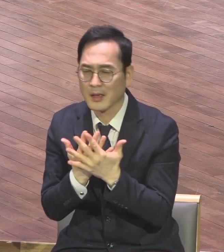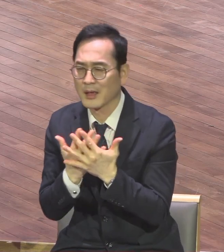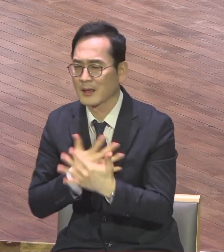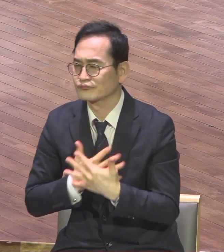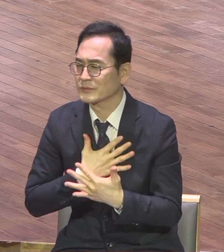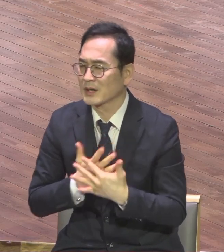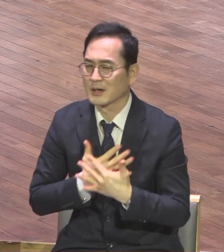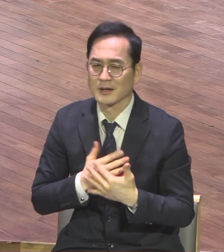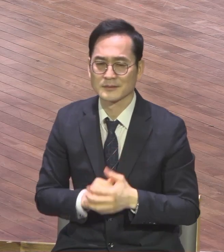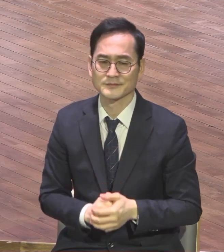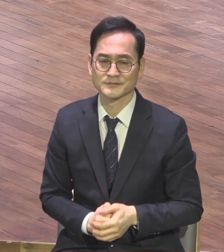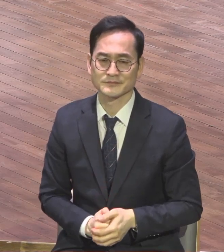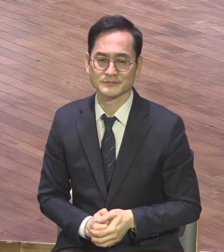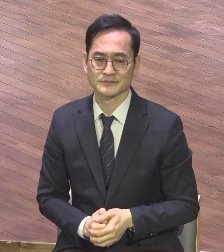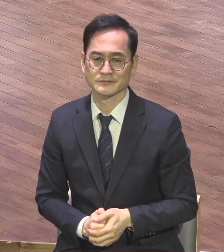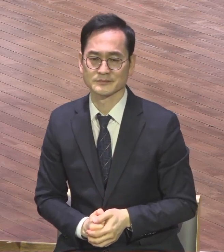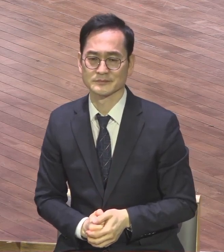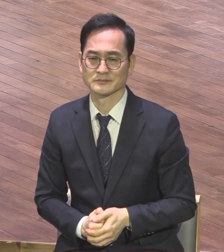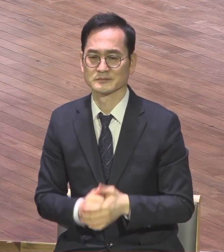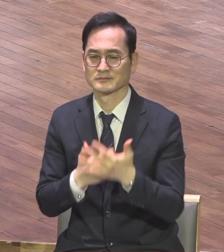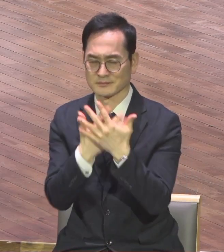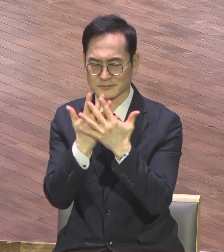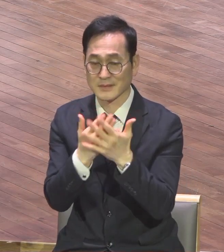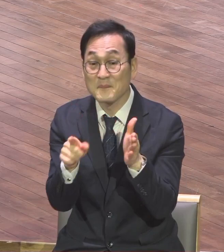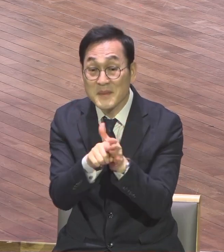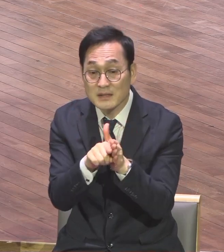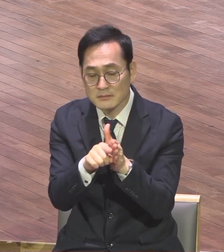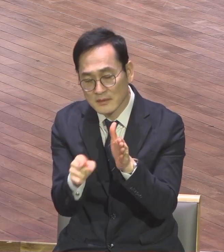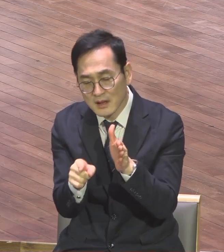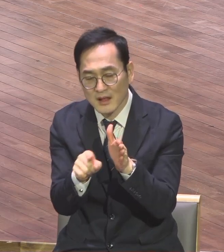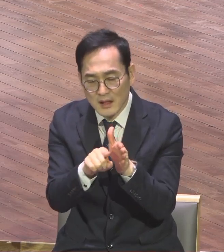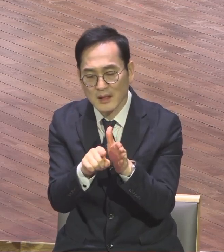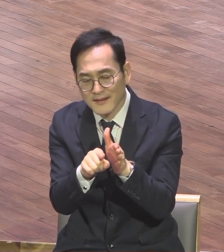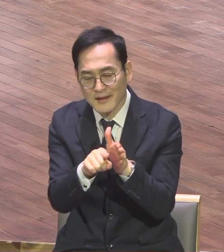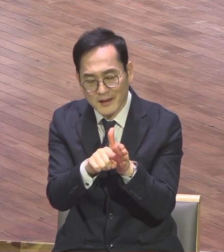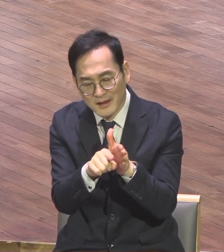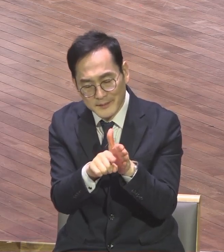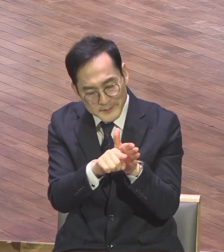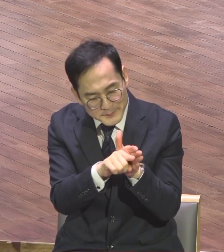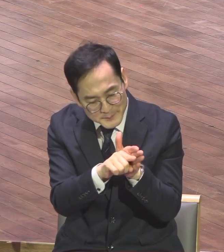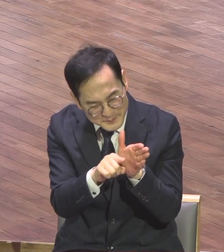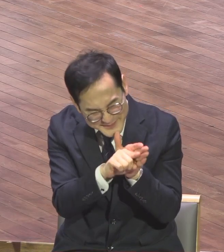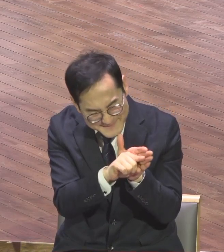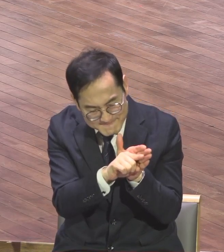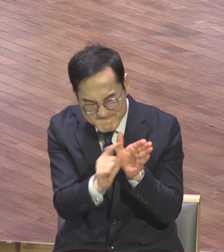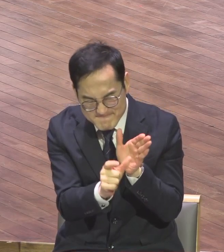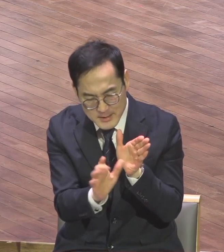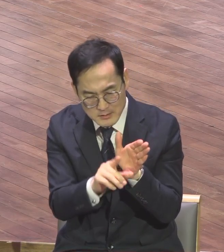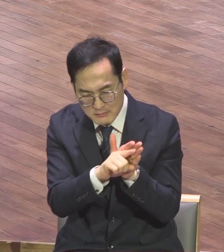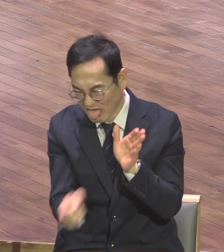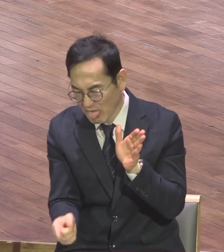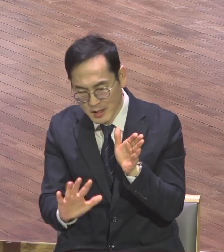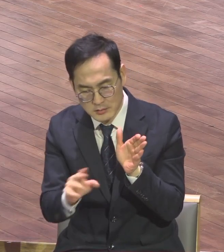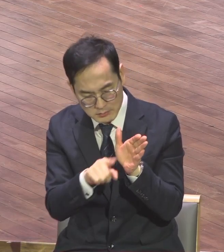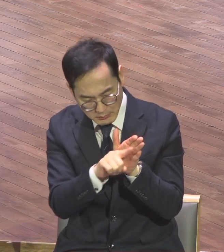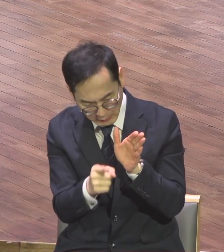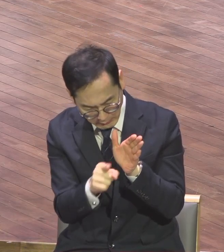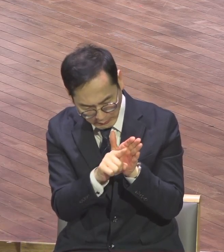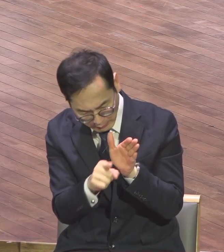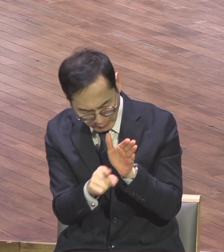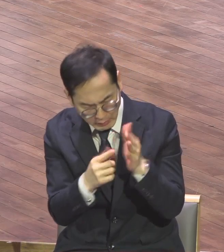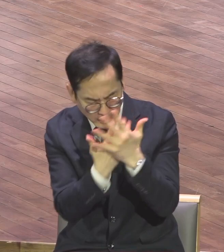희미합니다. 미지근합니다. 믿는 건지 안 믿는 건지 세상에 나가서도 빛인지 그림자인지 어두움인지 알 수가